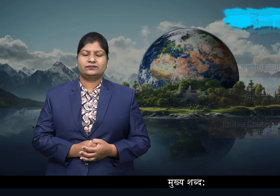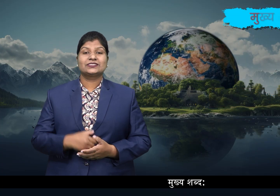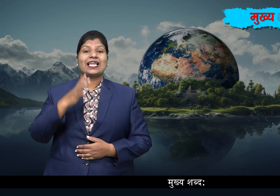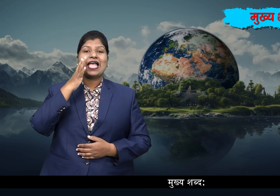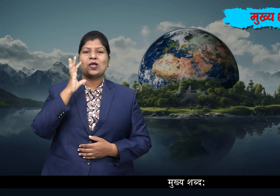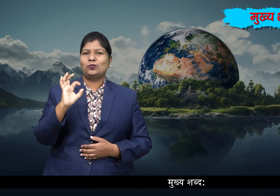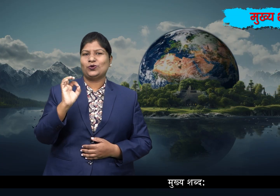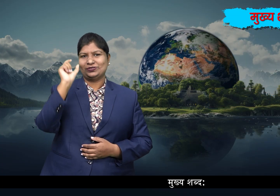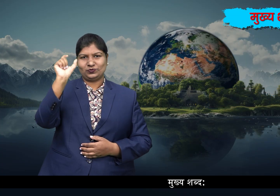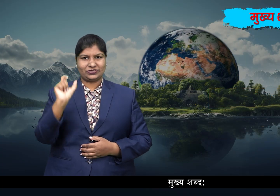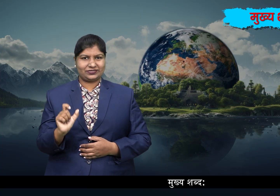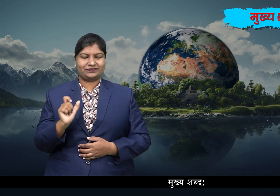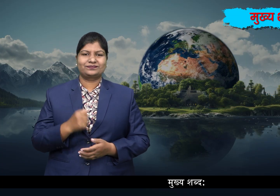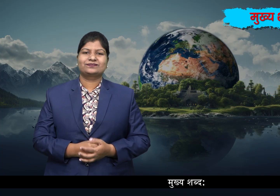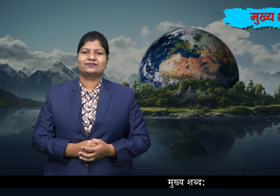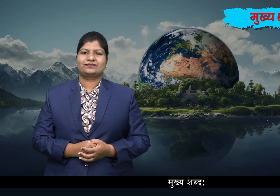मुख्य शब्द: